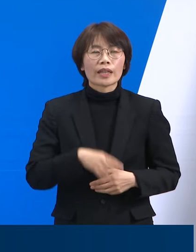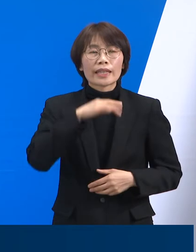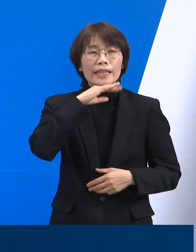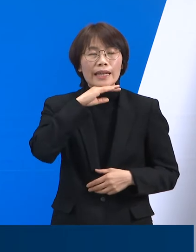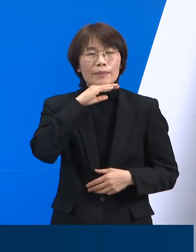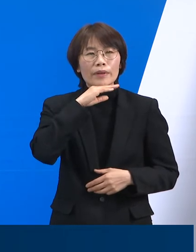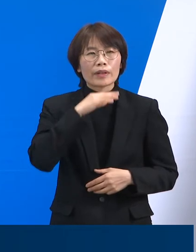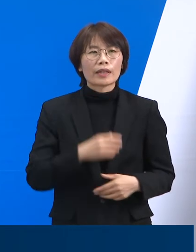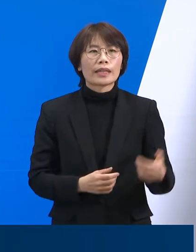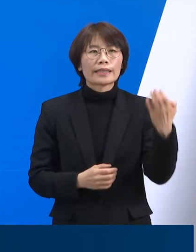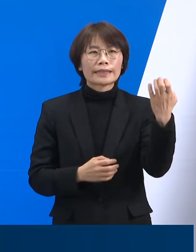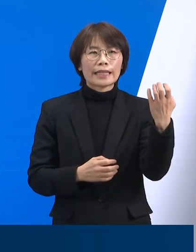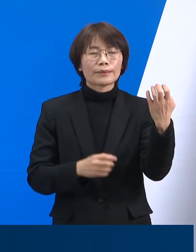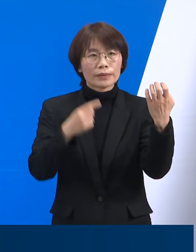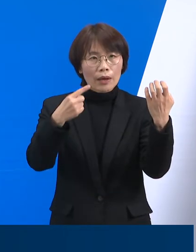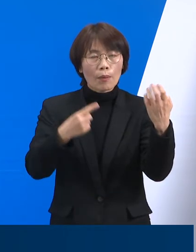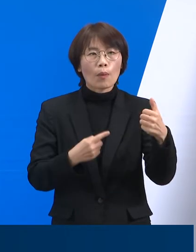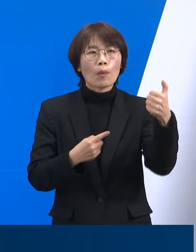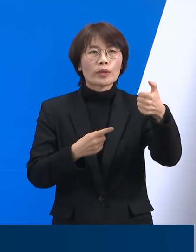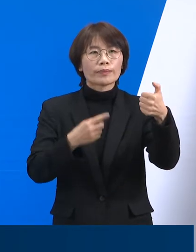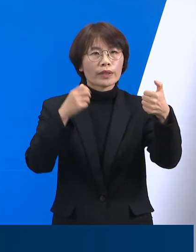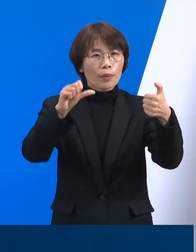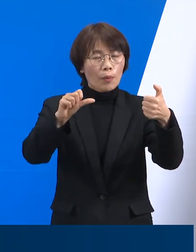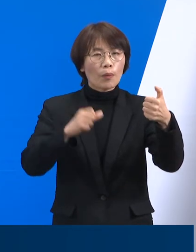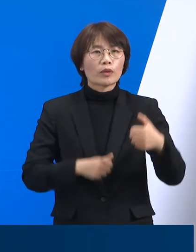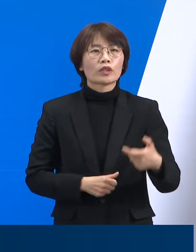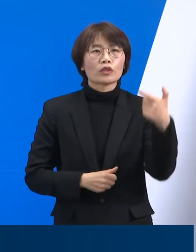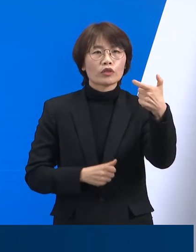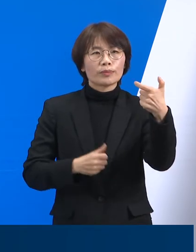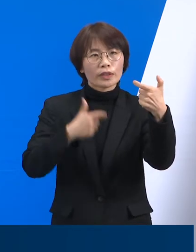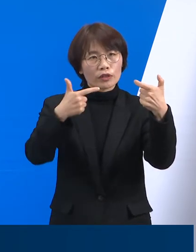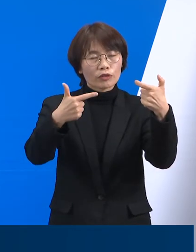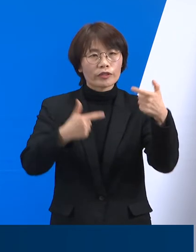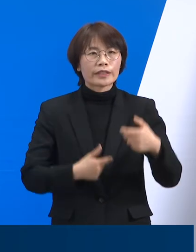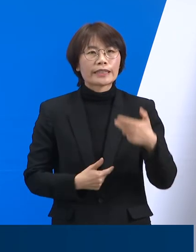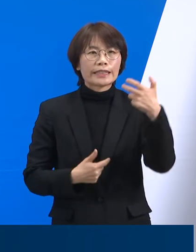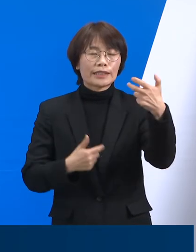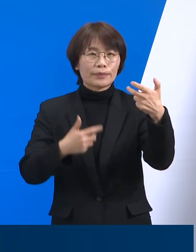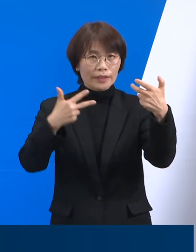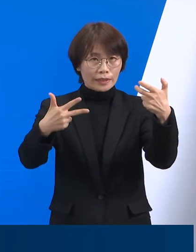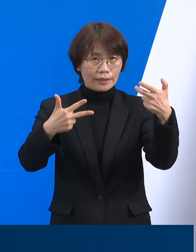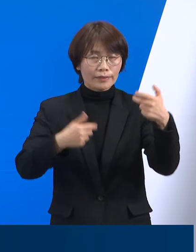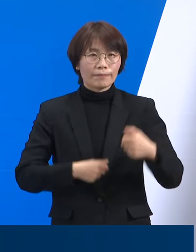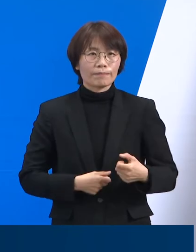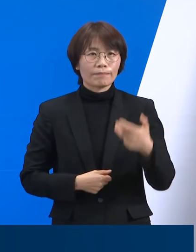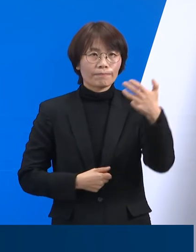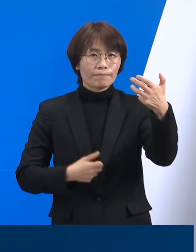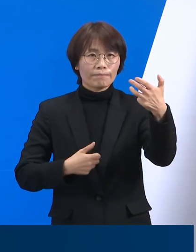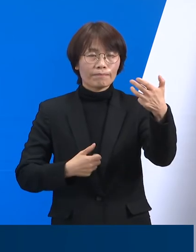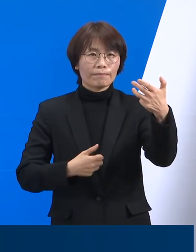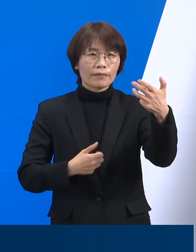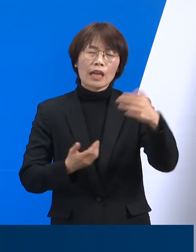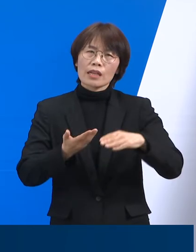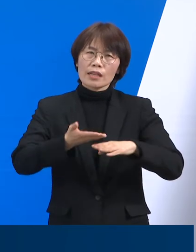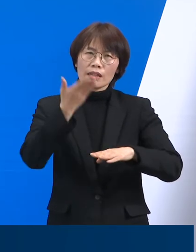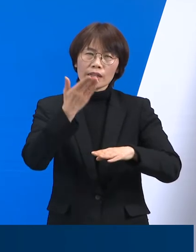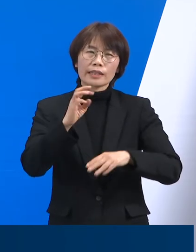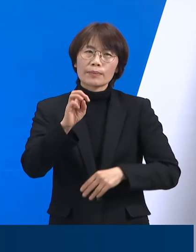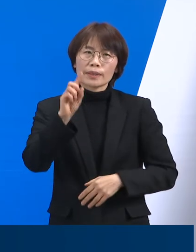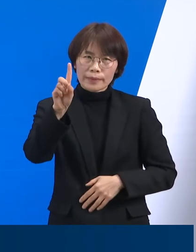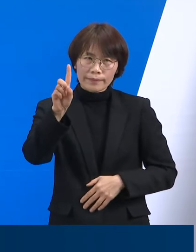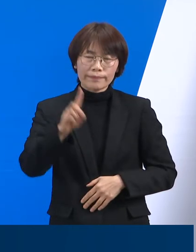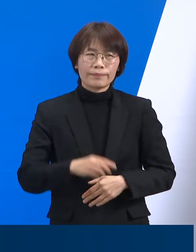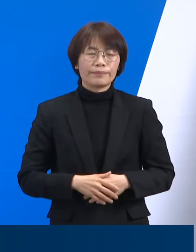연령별로는 40대 1명, 50대 5명, 60대 6명, 70대 7명, 80대 이상이